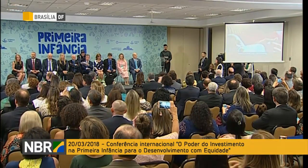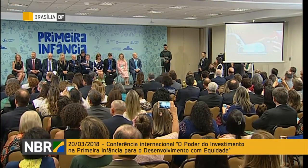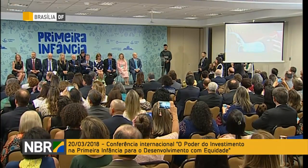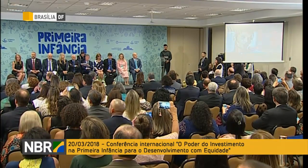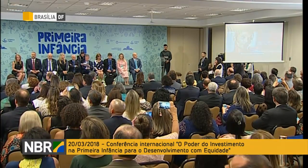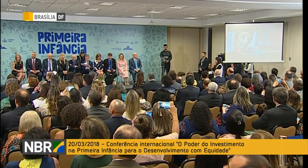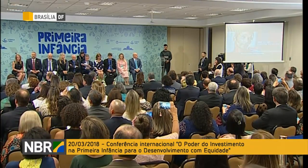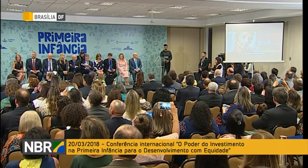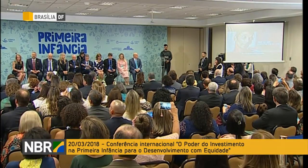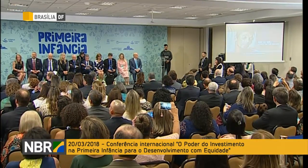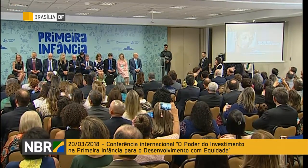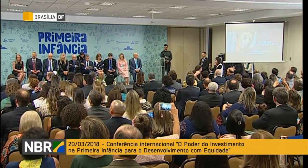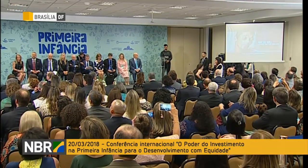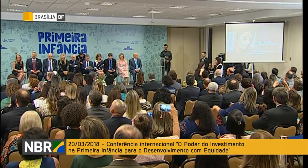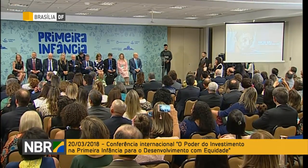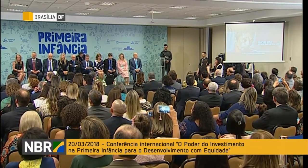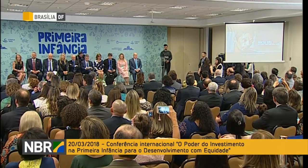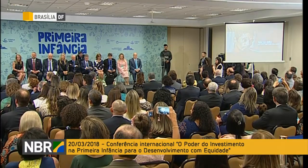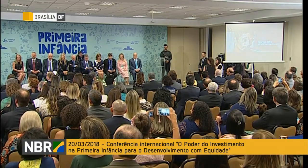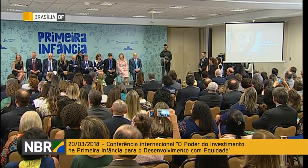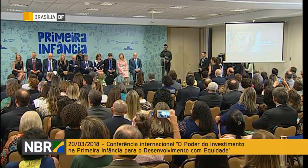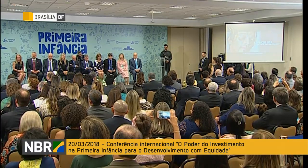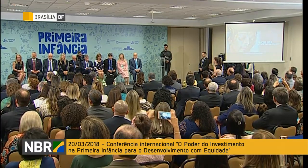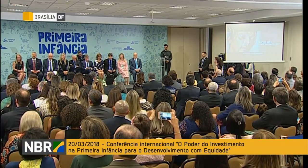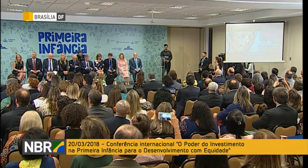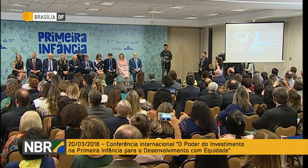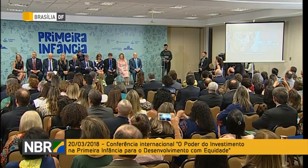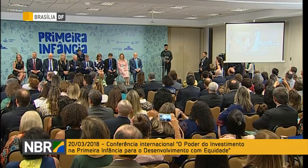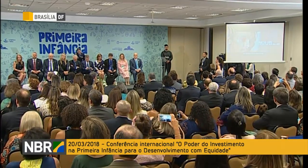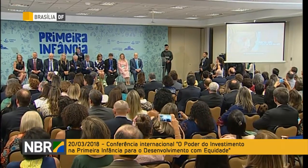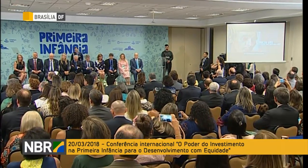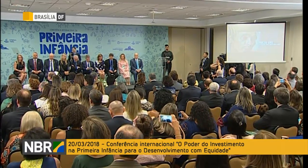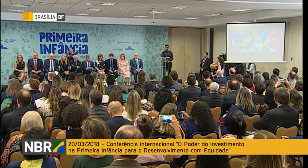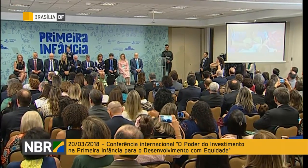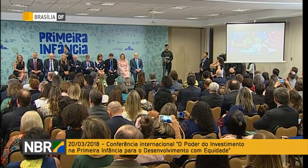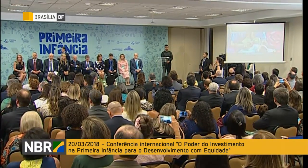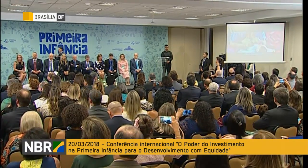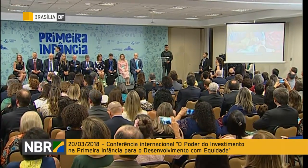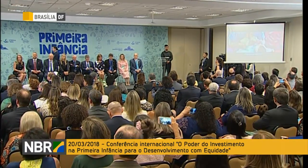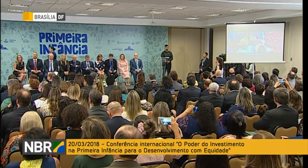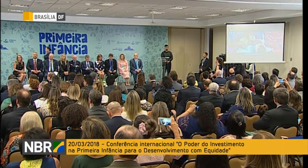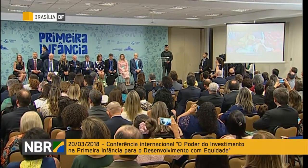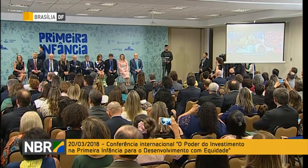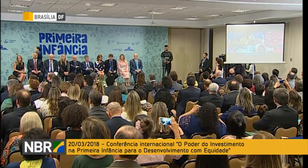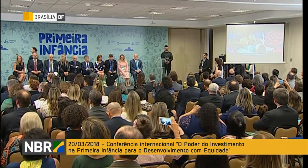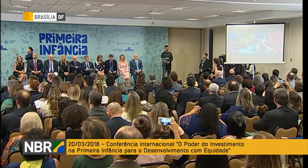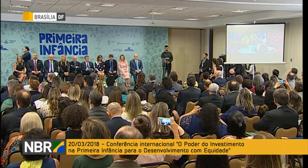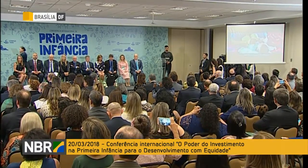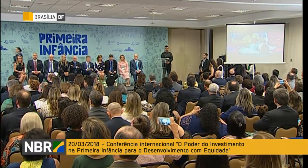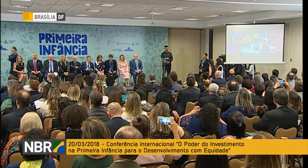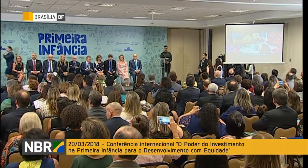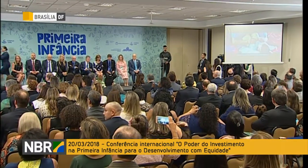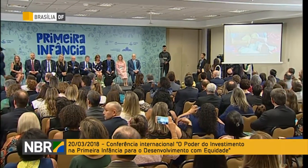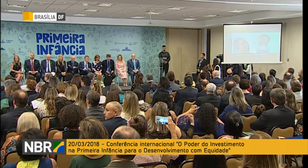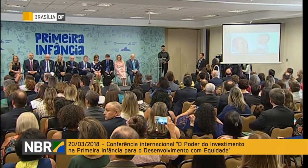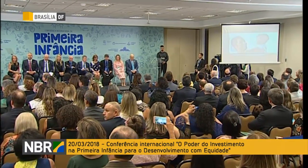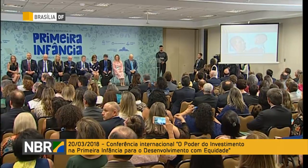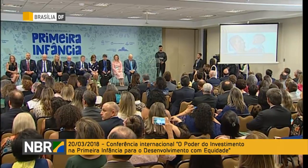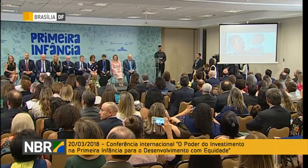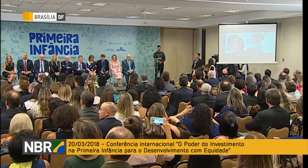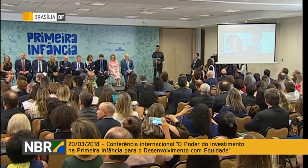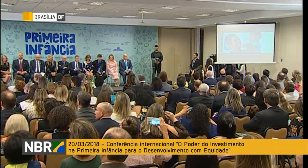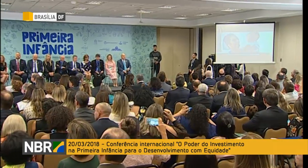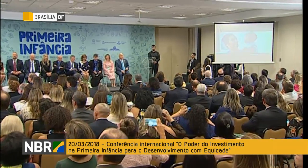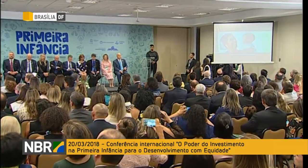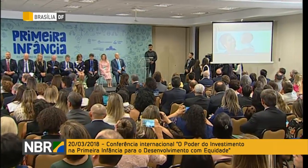Da minha casa, fez eu se aproximar mais dos meus filhos, se aproximar mais da minha esposa, além de eu ser pai, sou pai e mãe, porque minha mulher trabalha, eu